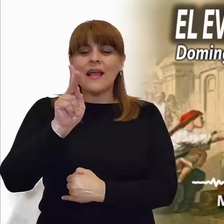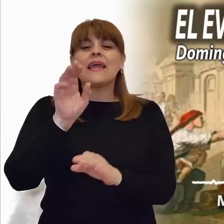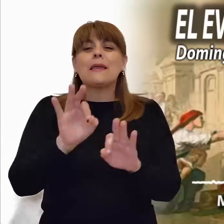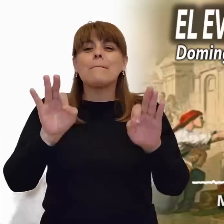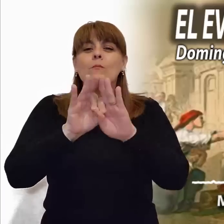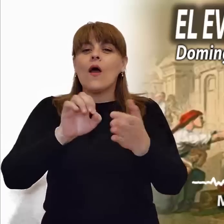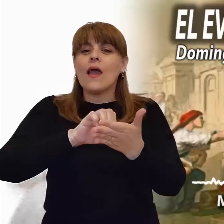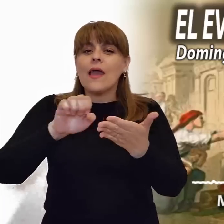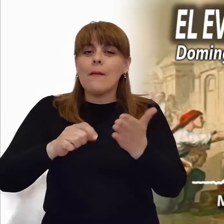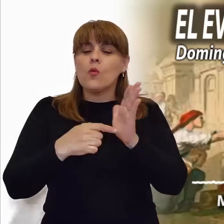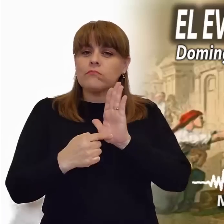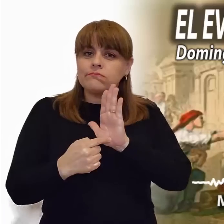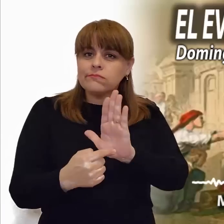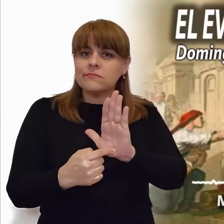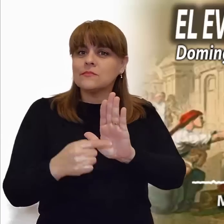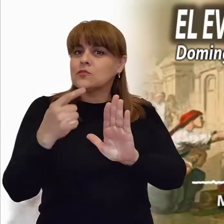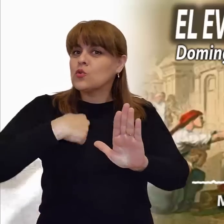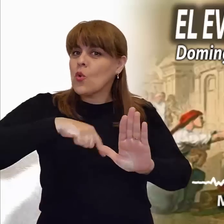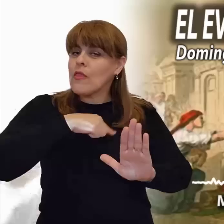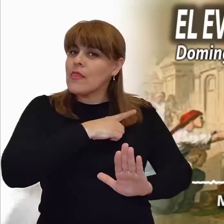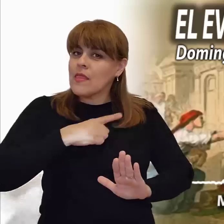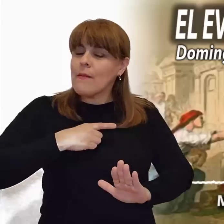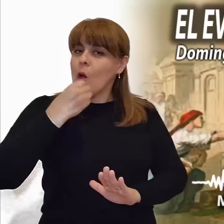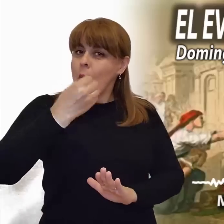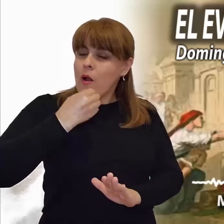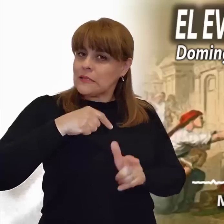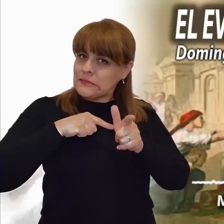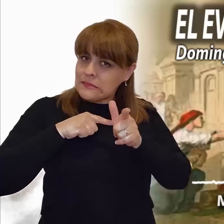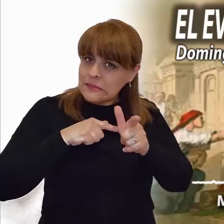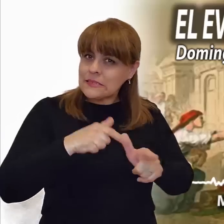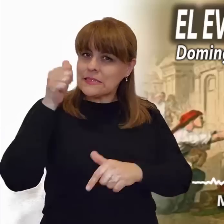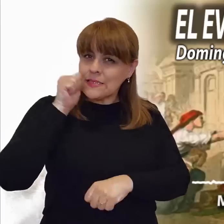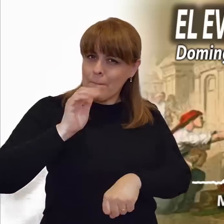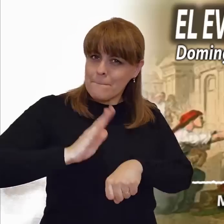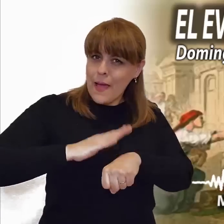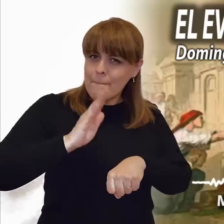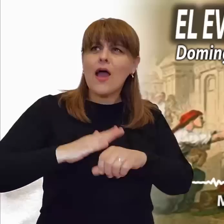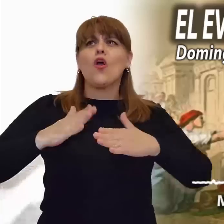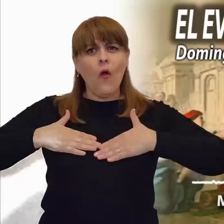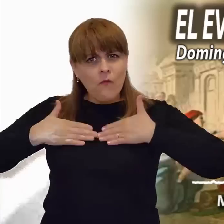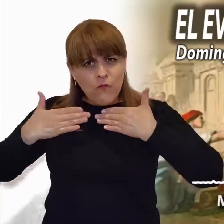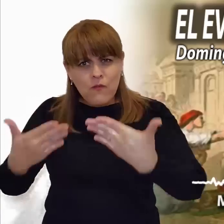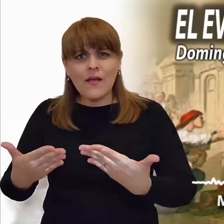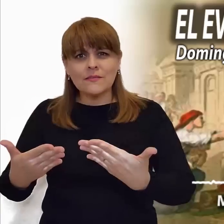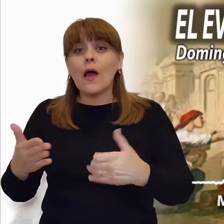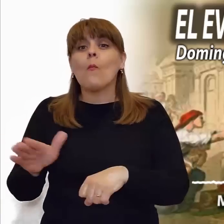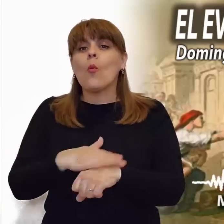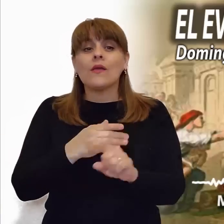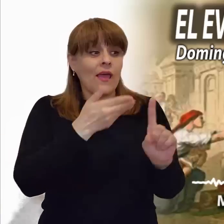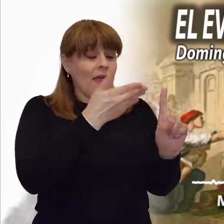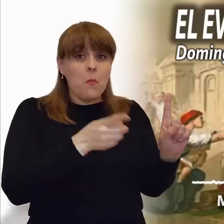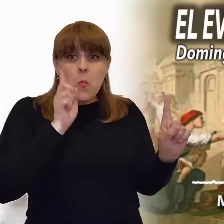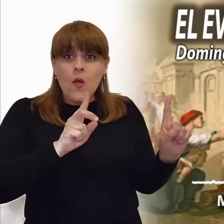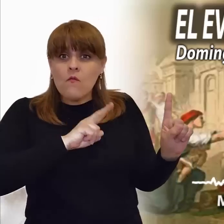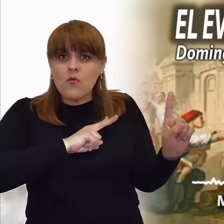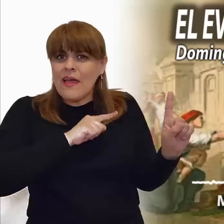una oración constante y confiada. Nadie más débil y solitario para pedir